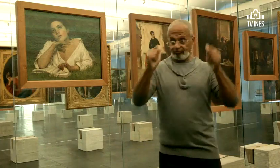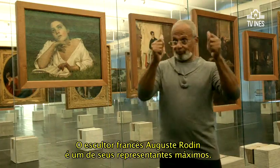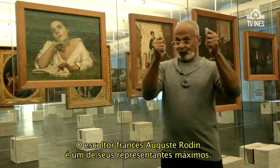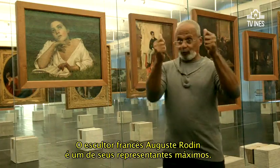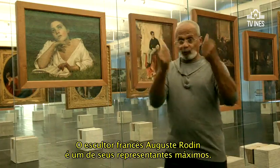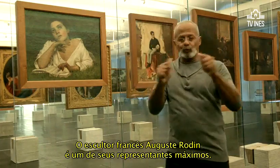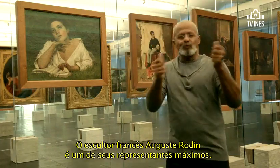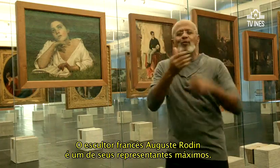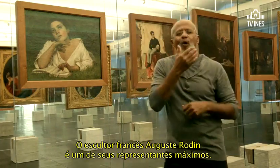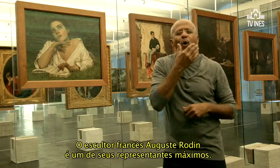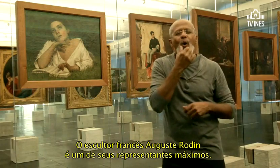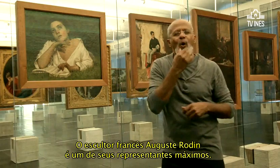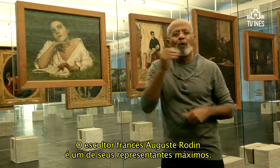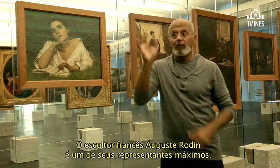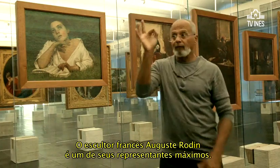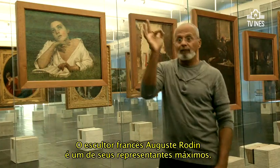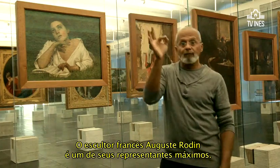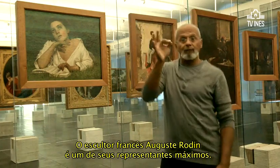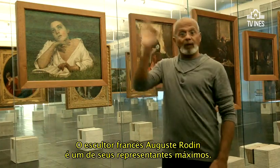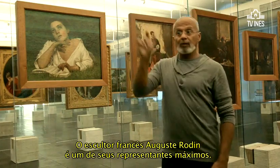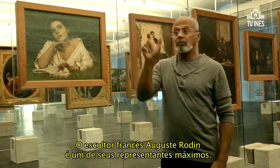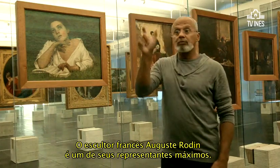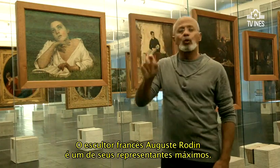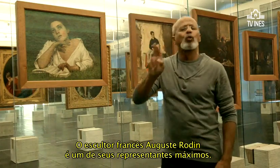O escultor francês Auguste Rodin